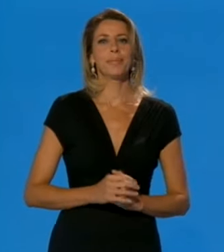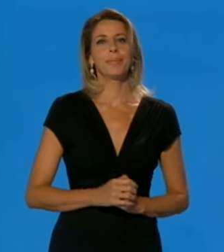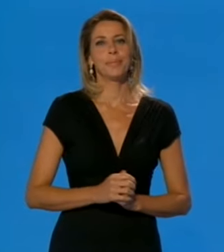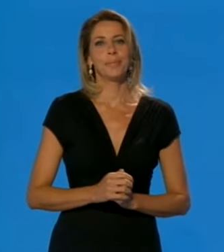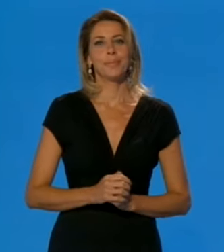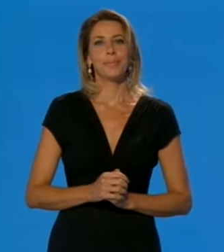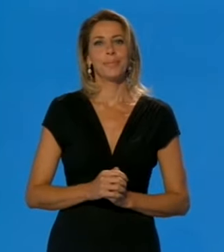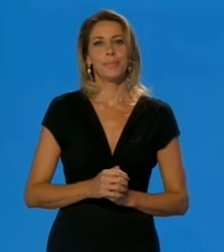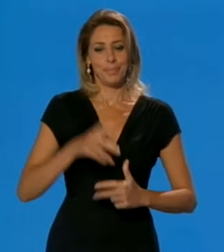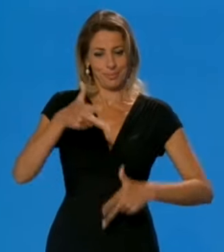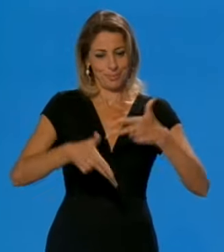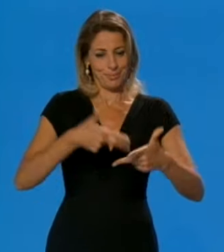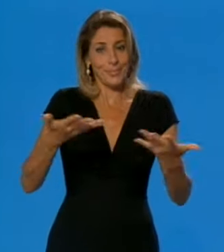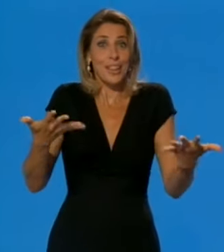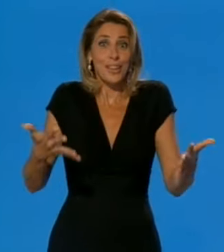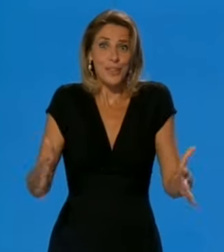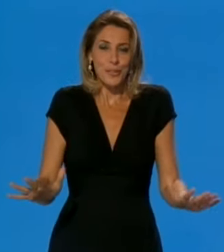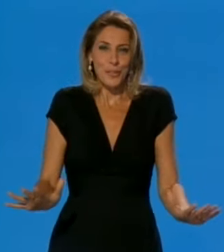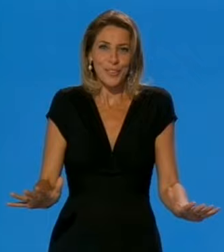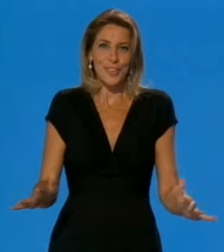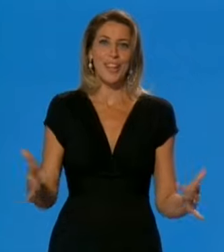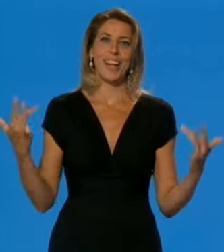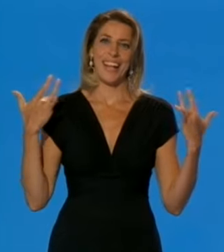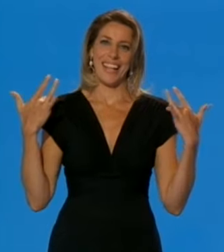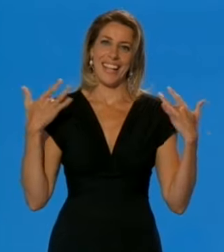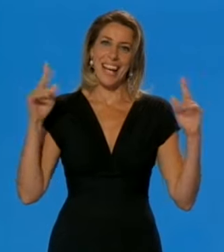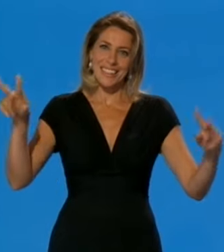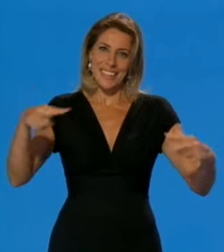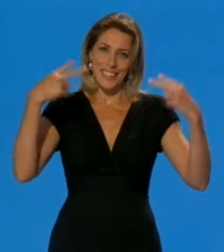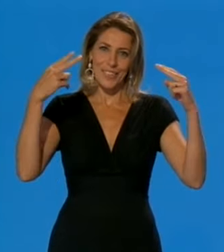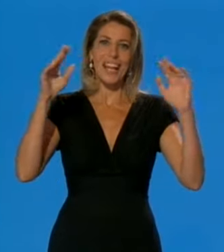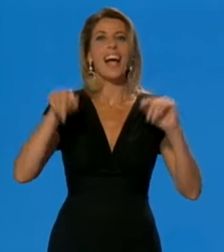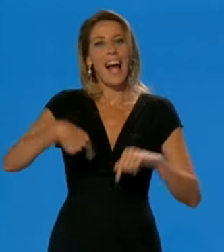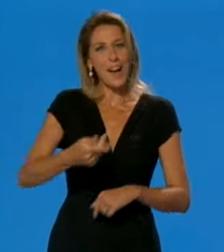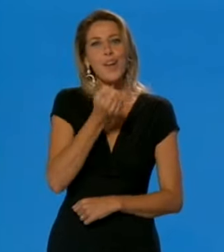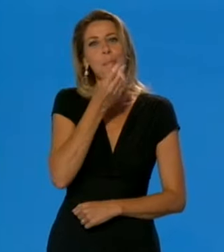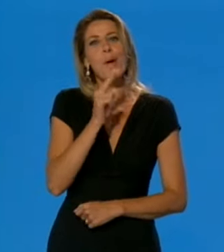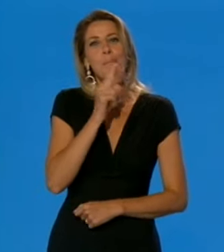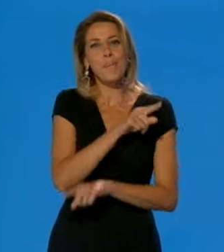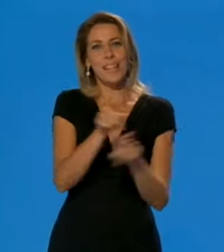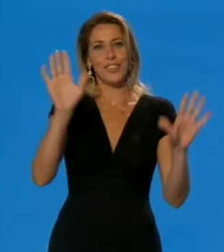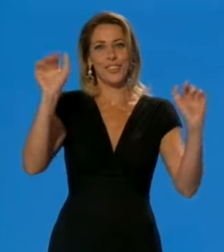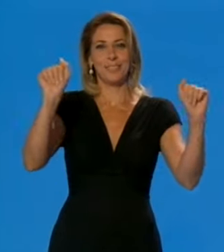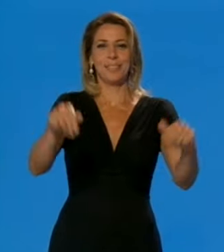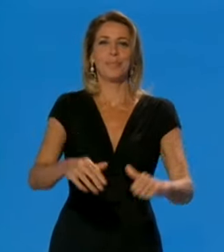è tutto per il telegiornale nella lingua dei segni grazie per averci seguito ancora buon pomeriggio